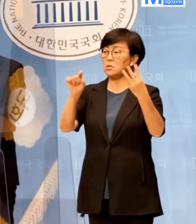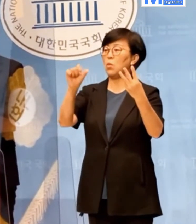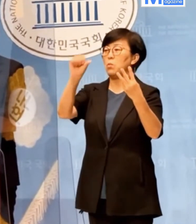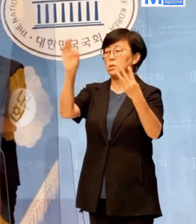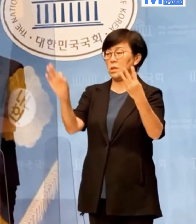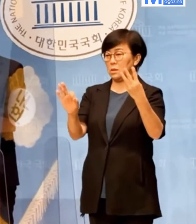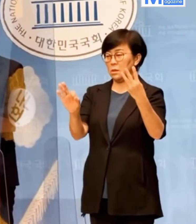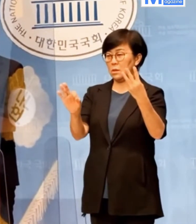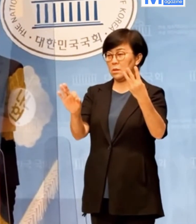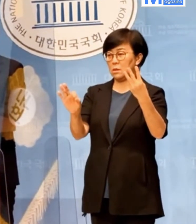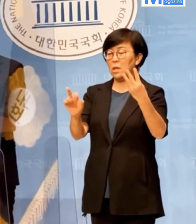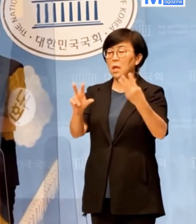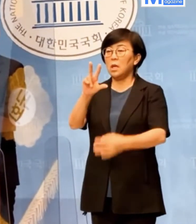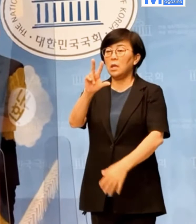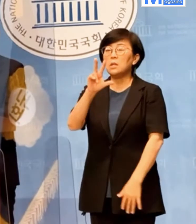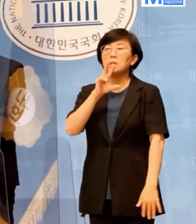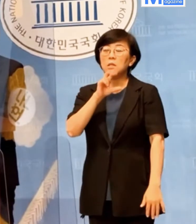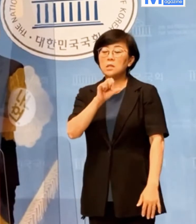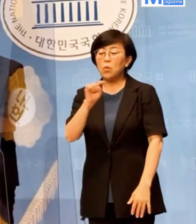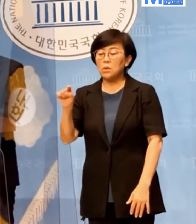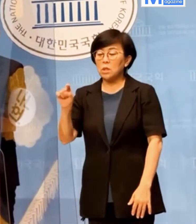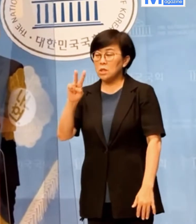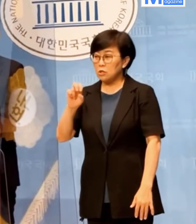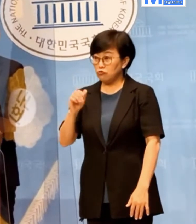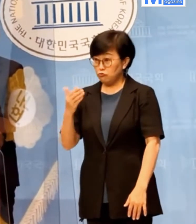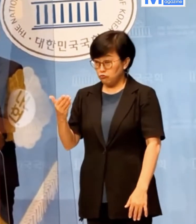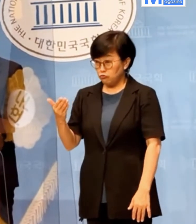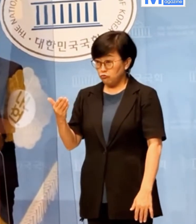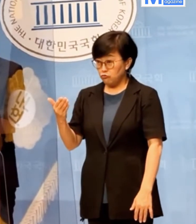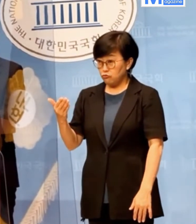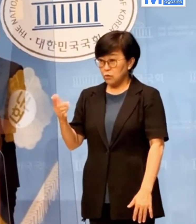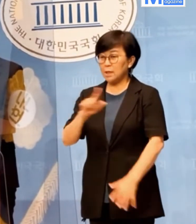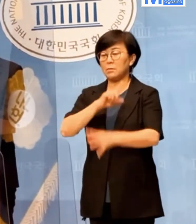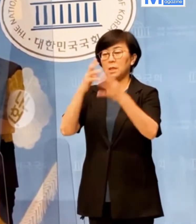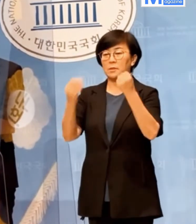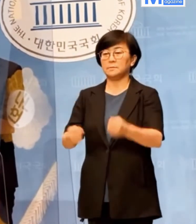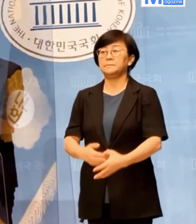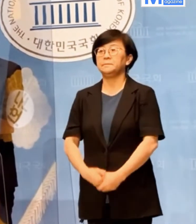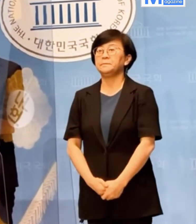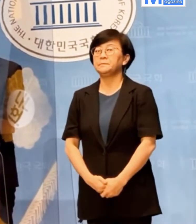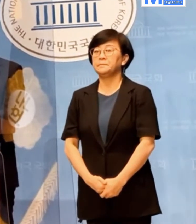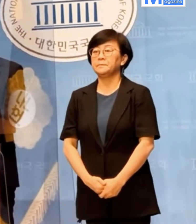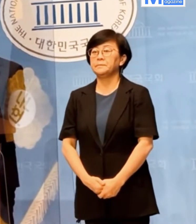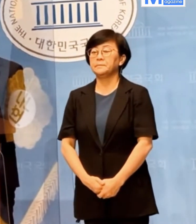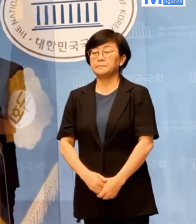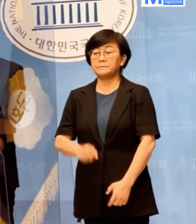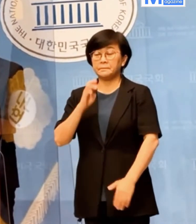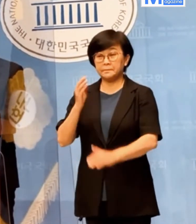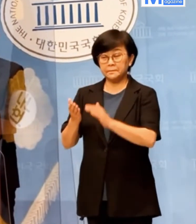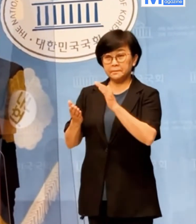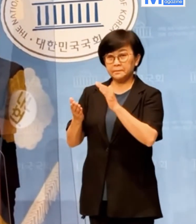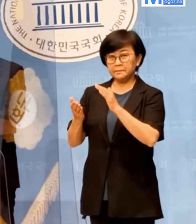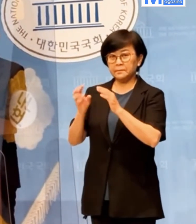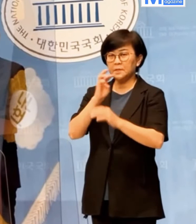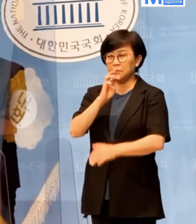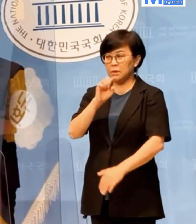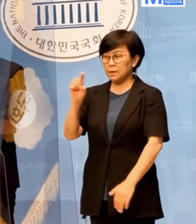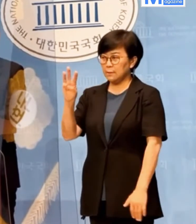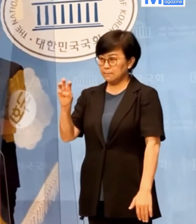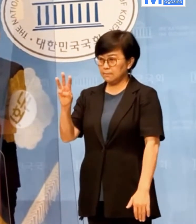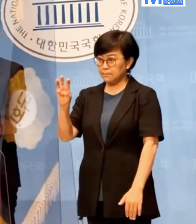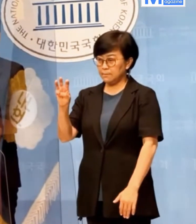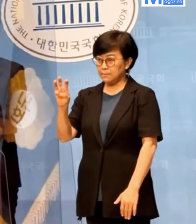57.5%가 25세에서 29세로 가장 많았습니다. 30세로부터